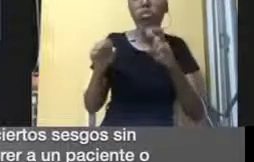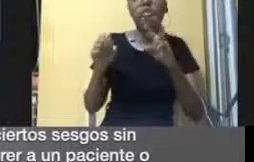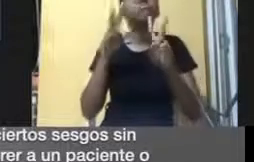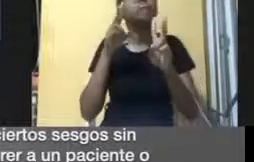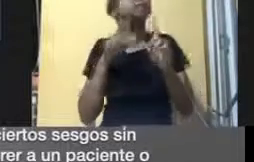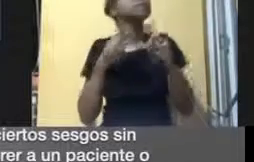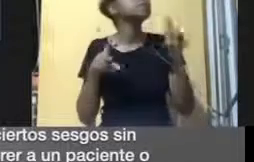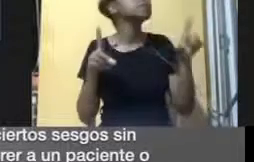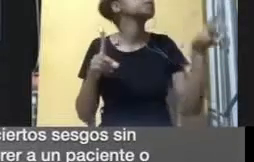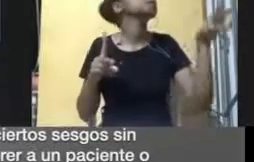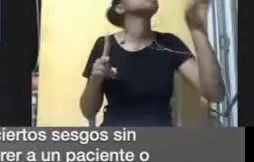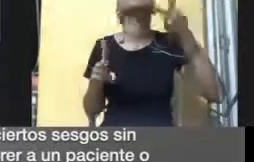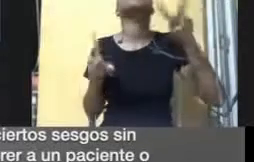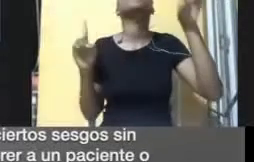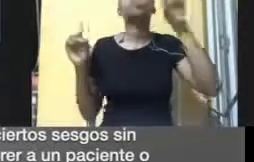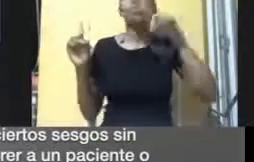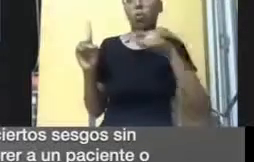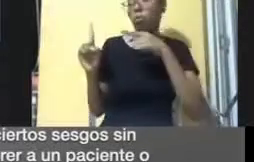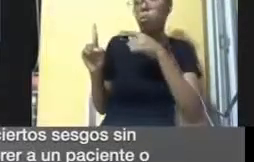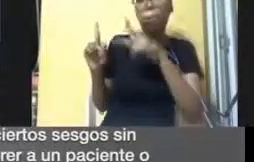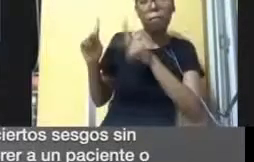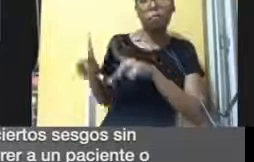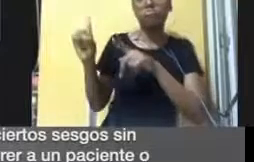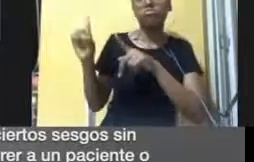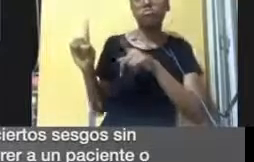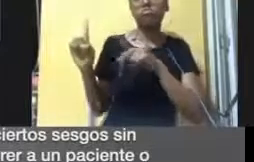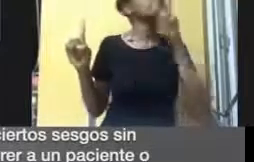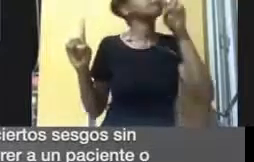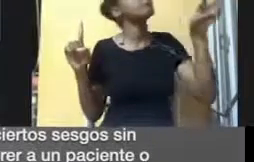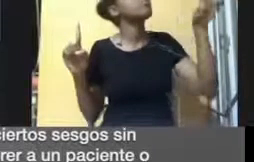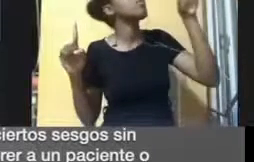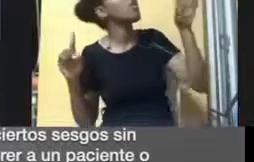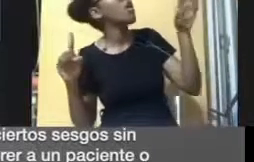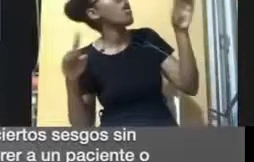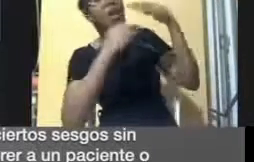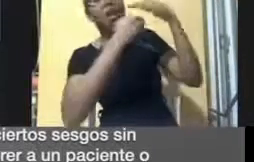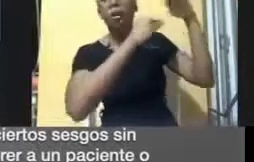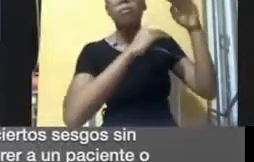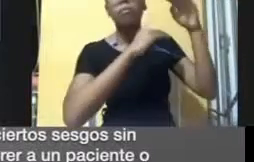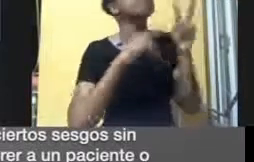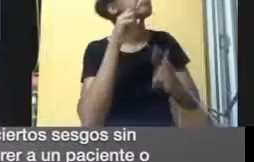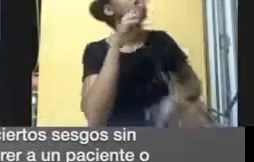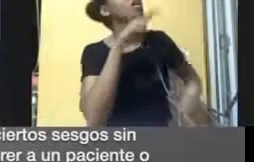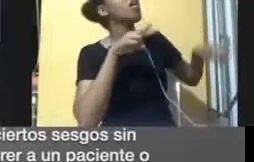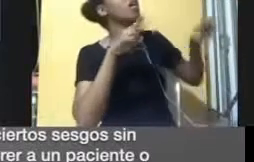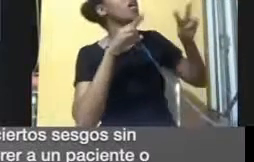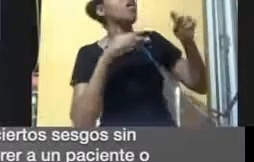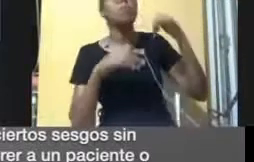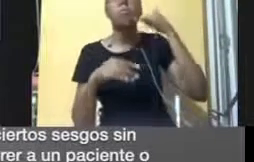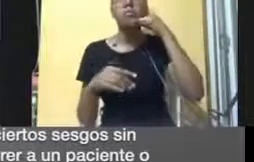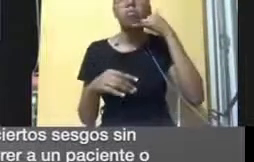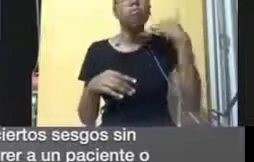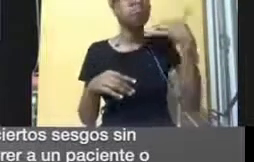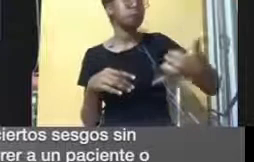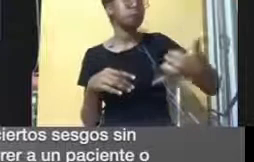celular, qué sé yo, miramos de la ventana y todo sin perder la comunicación. La persona sorda